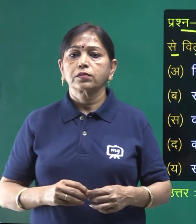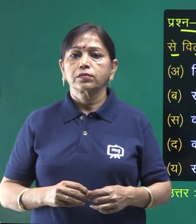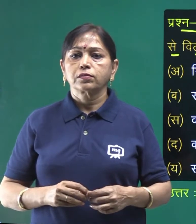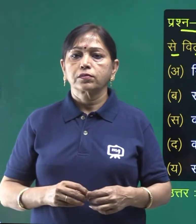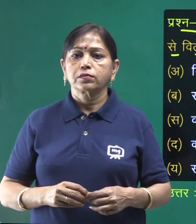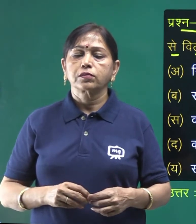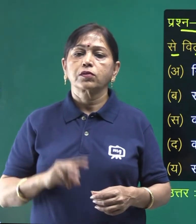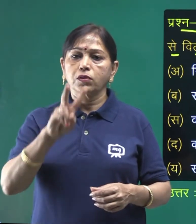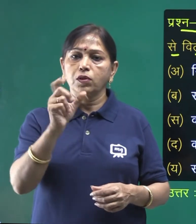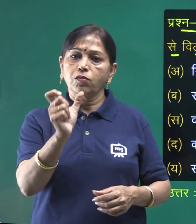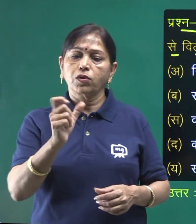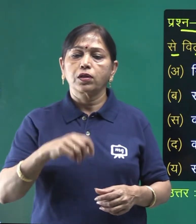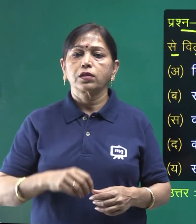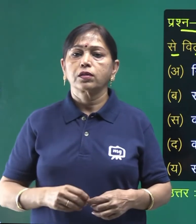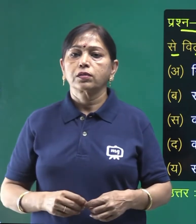विलयन की